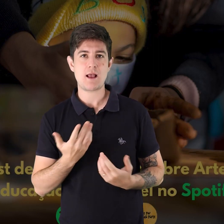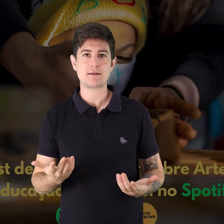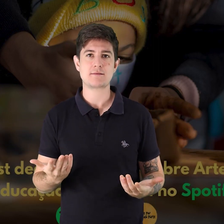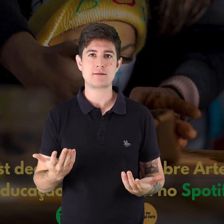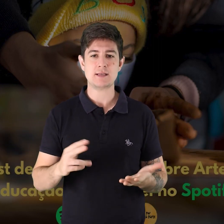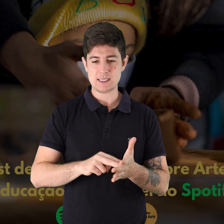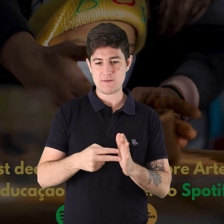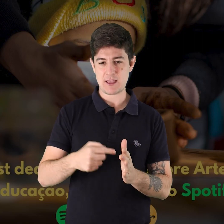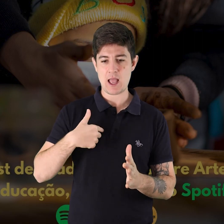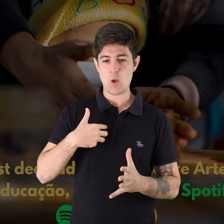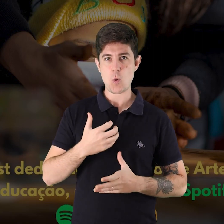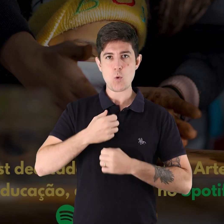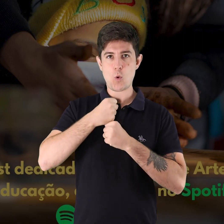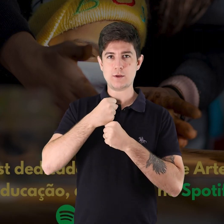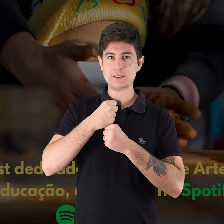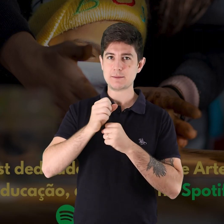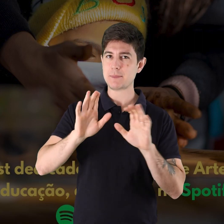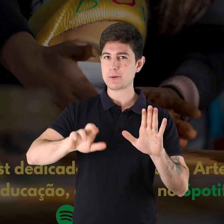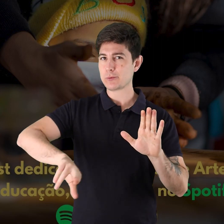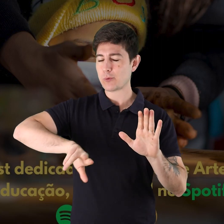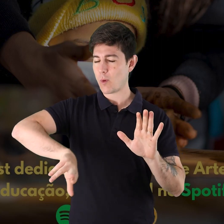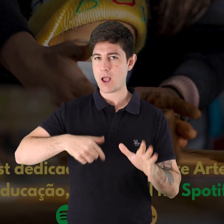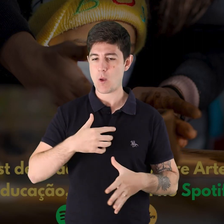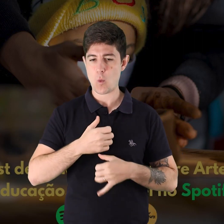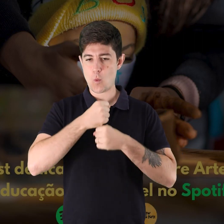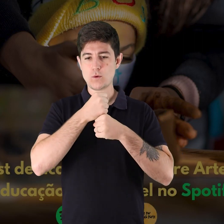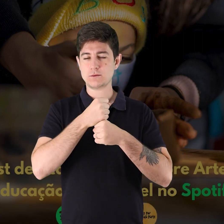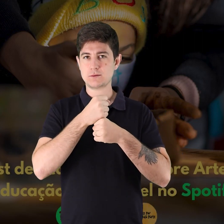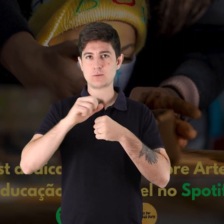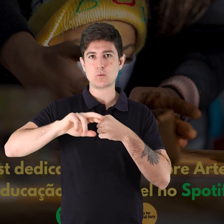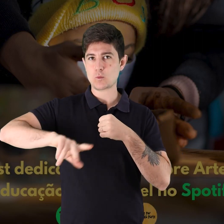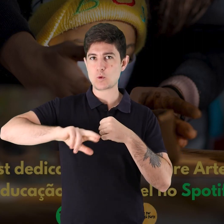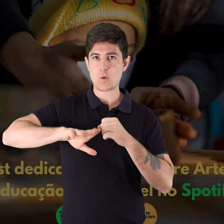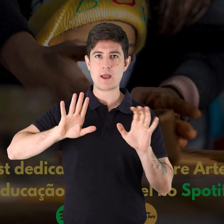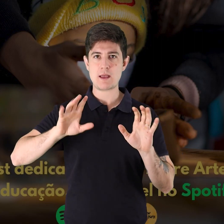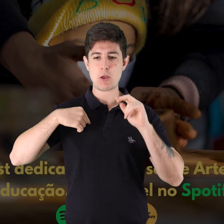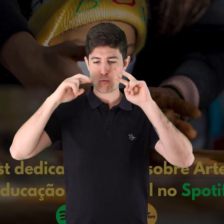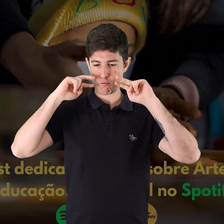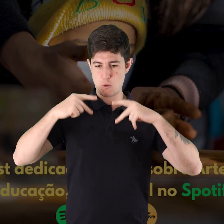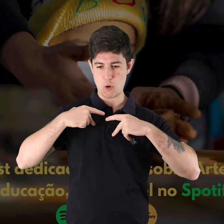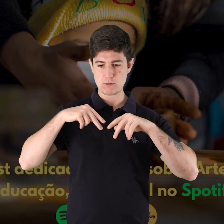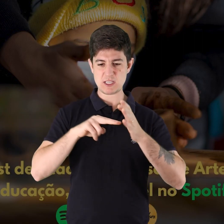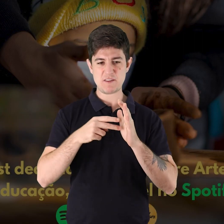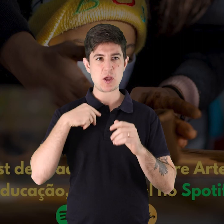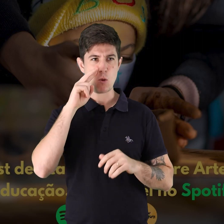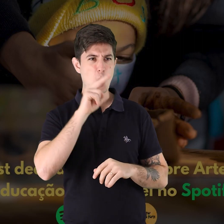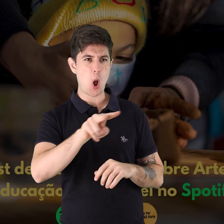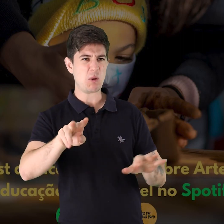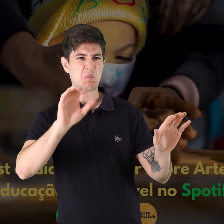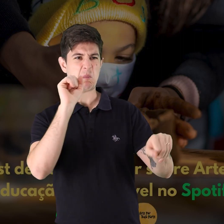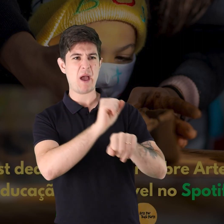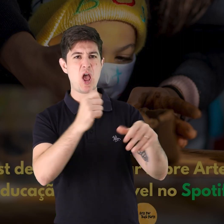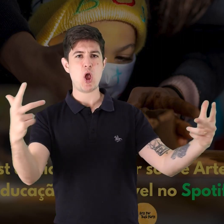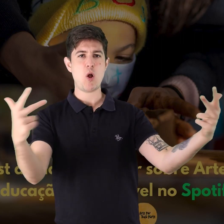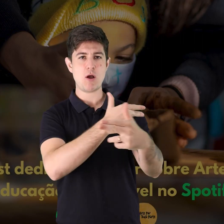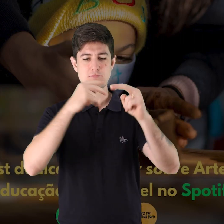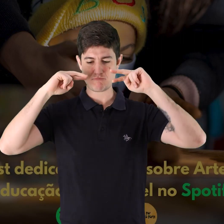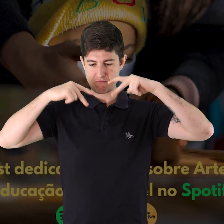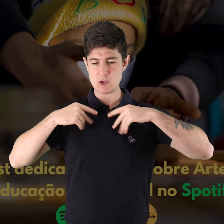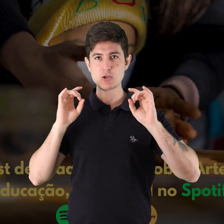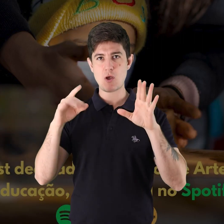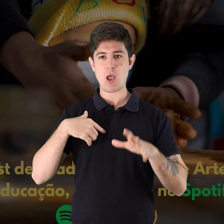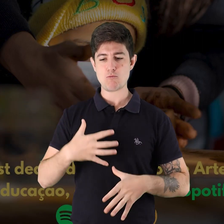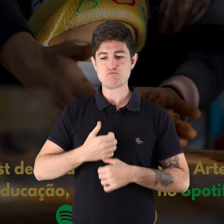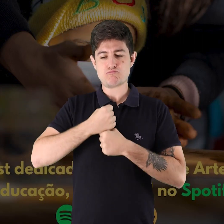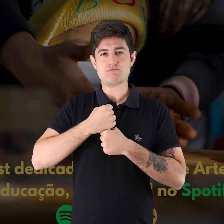que autocuidado, primeiro que é você se tornar egoísta. Se eu estou olhando para mim, isso significa que eu não preciso mais olhar para o outro. Isso é